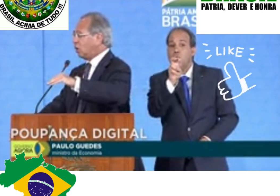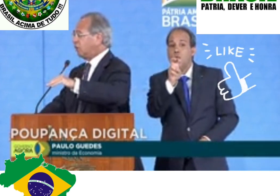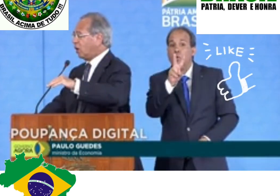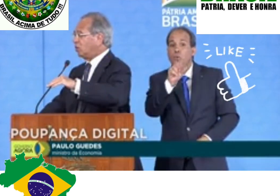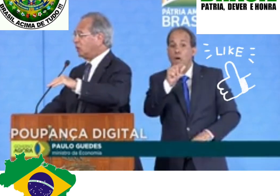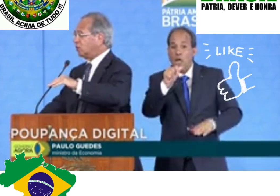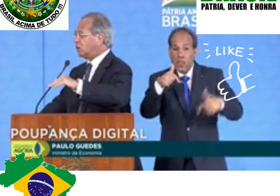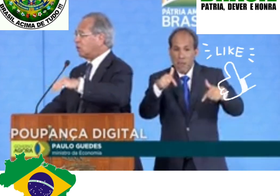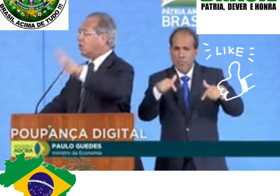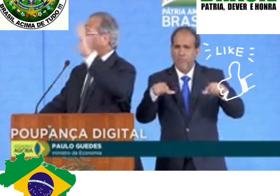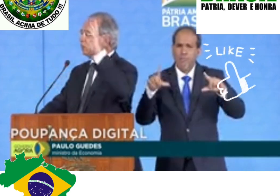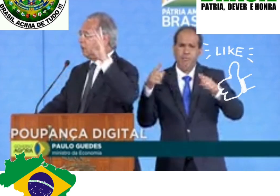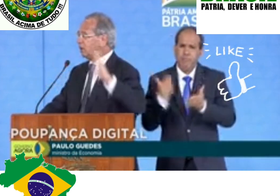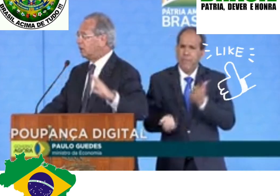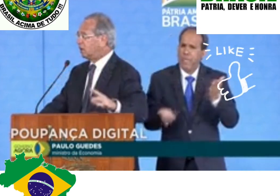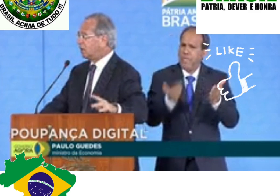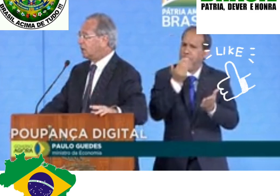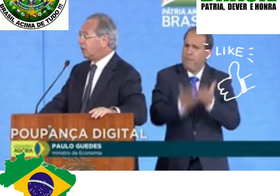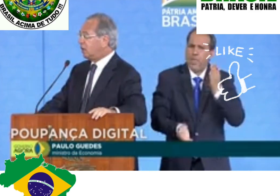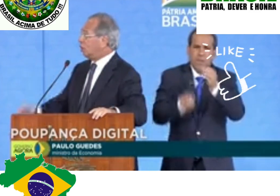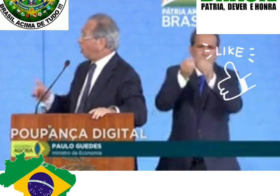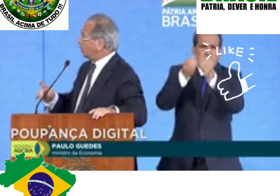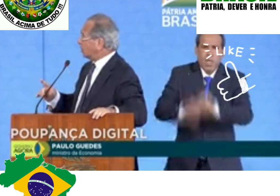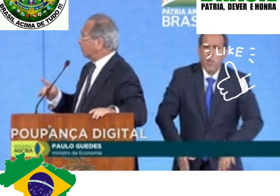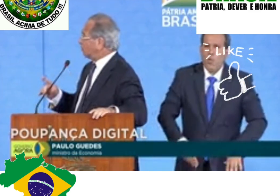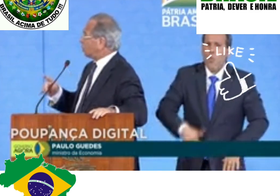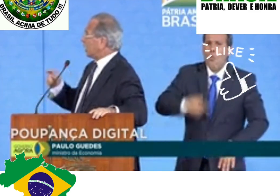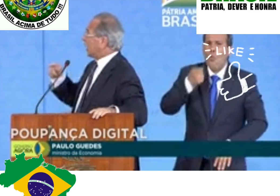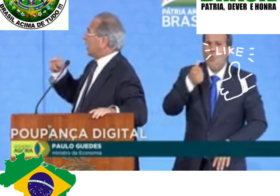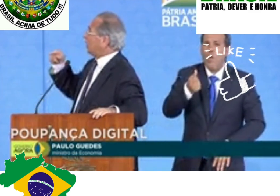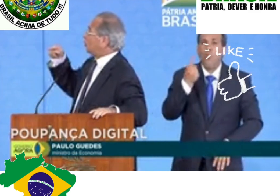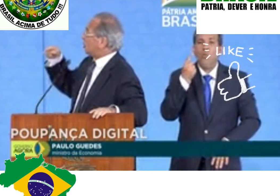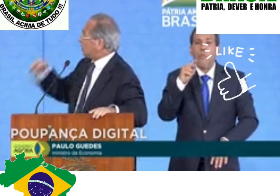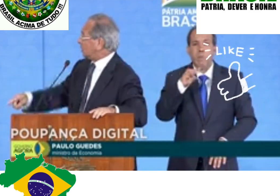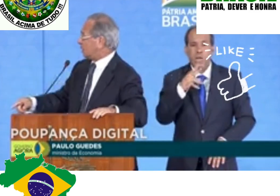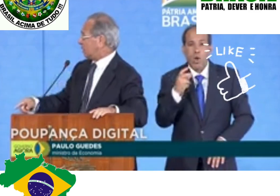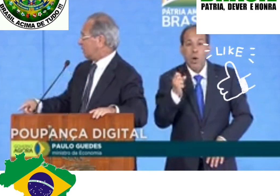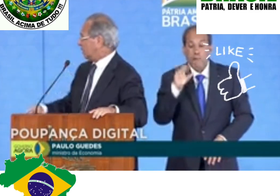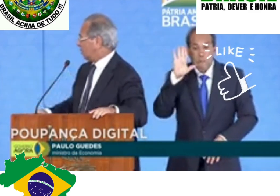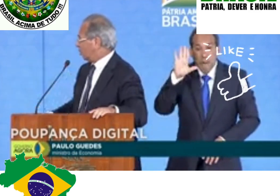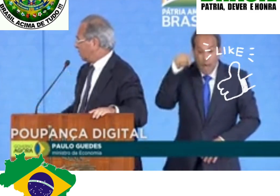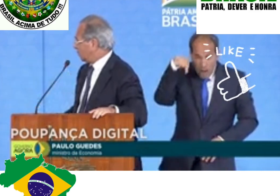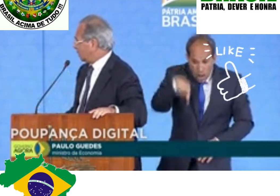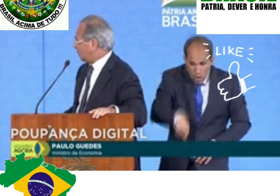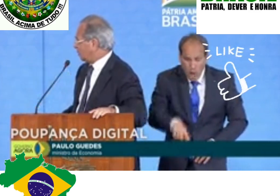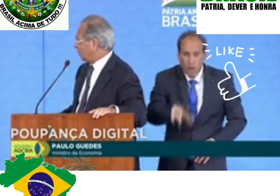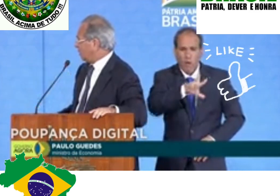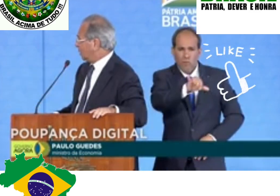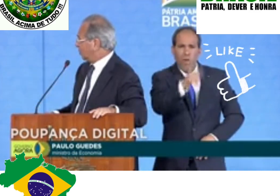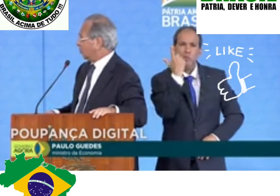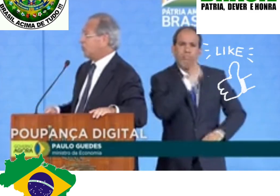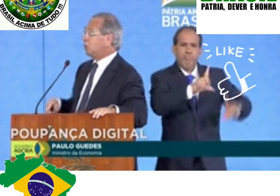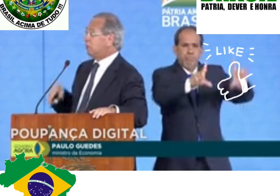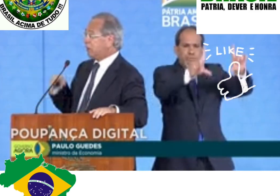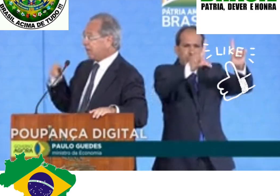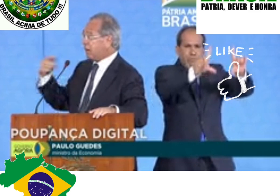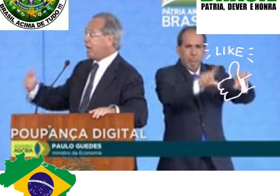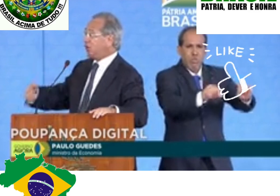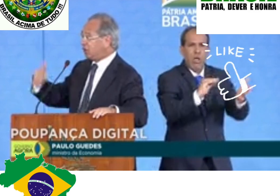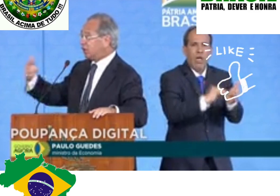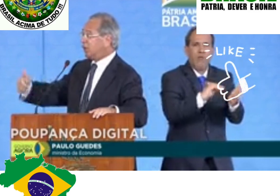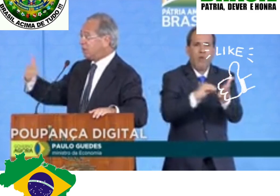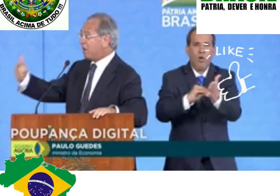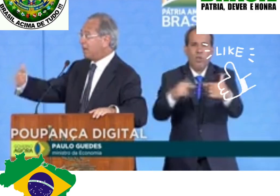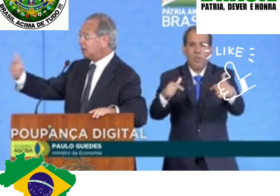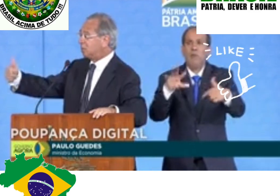destruídos até o final do ano, chegou quase a 1 milhão. E nós vamos reduzir o desemprego. Nós vamos empregar